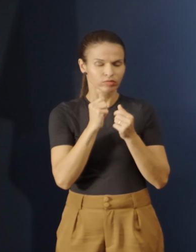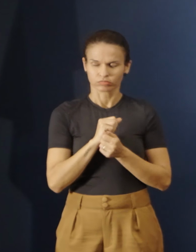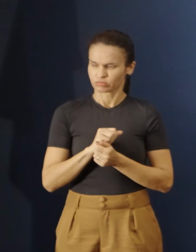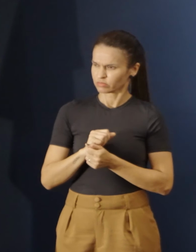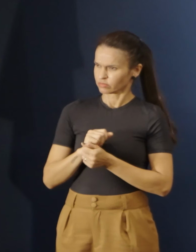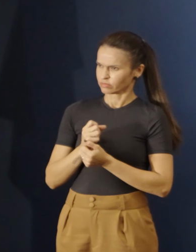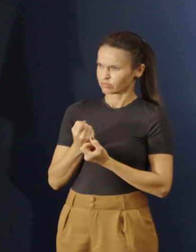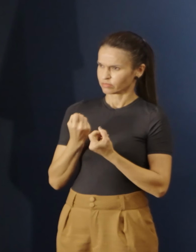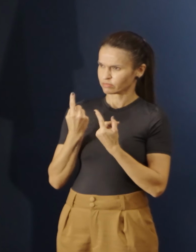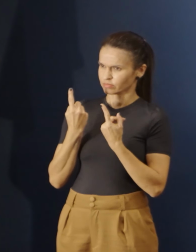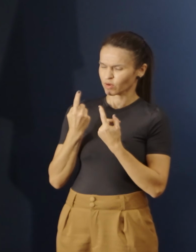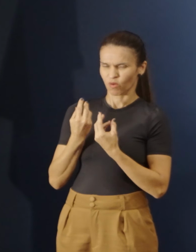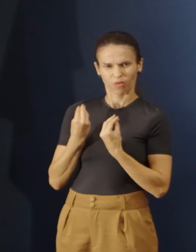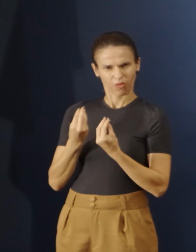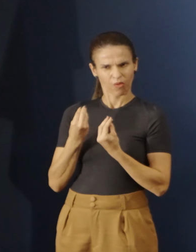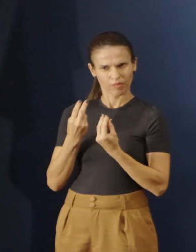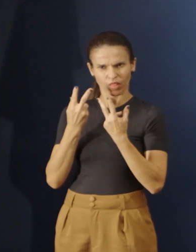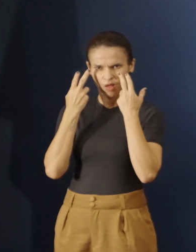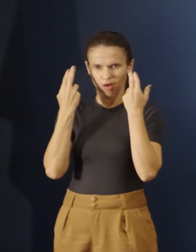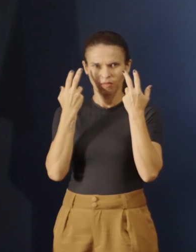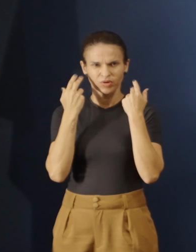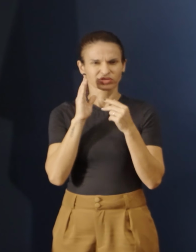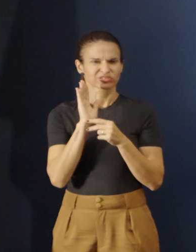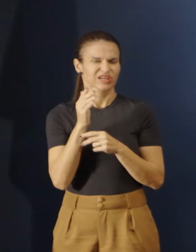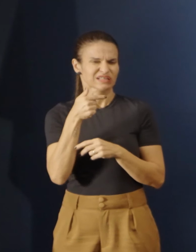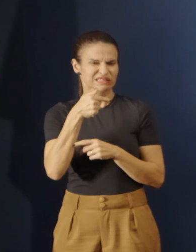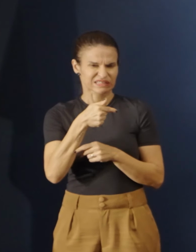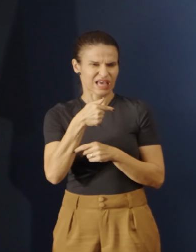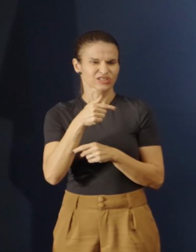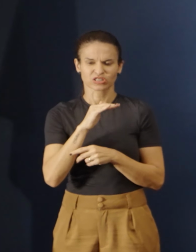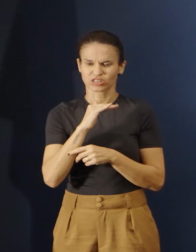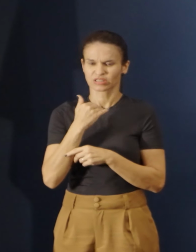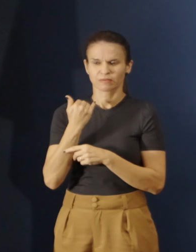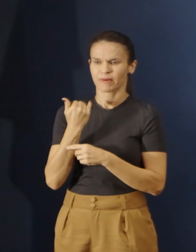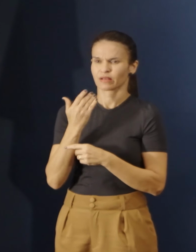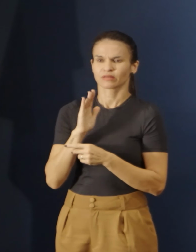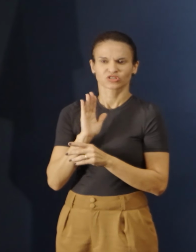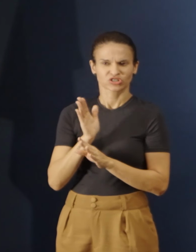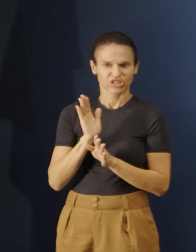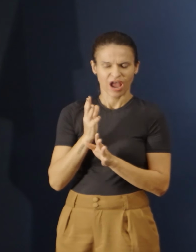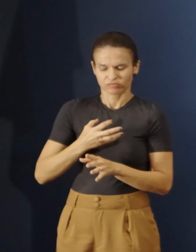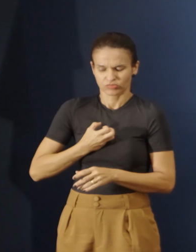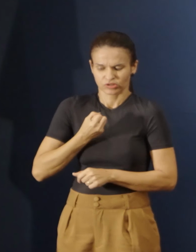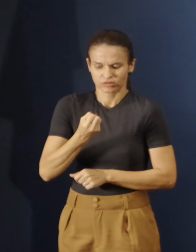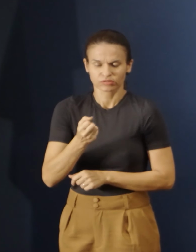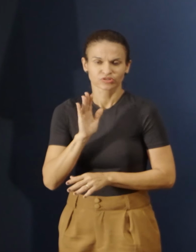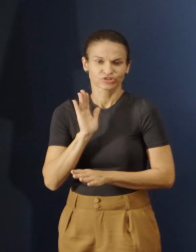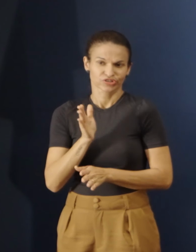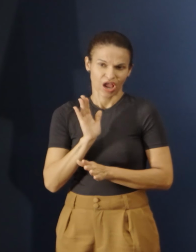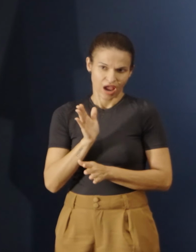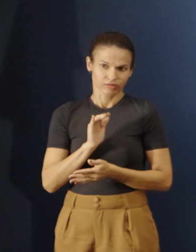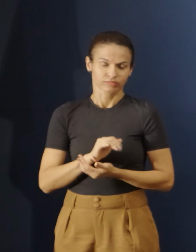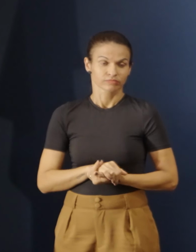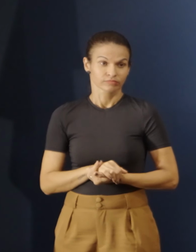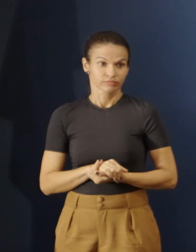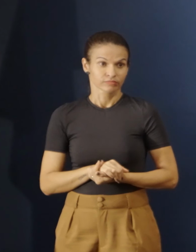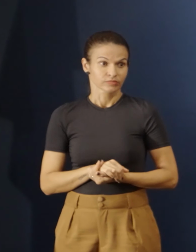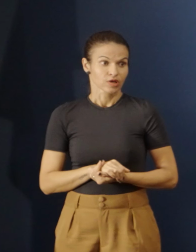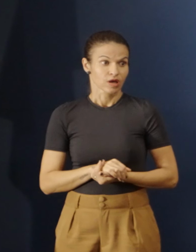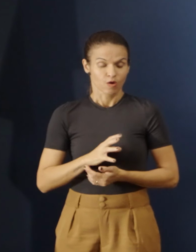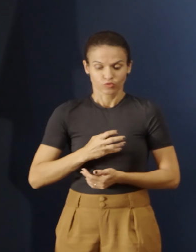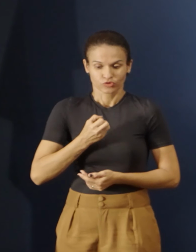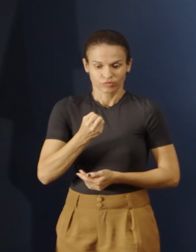uai, mas assim, como assim normal? Não, já teve 7 que se mataram. Assim, já teve 7 pessoas da nossa família que cometeram suicídio. E